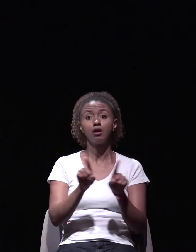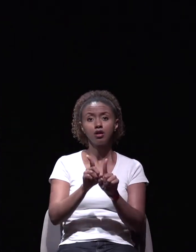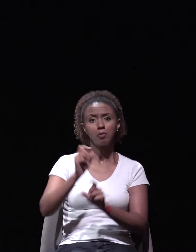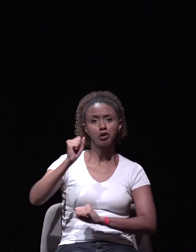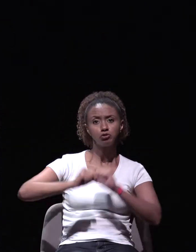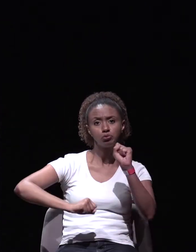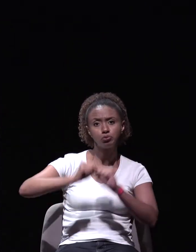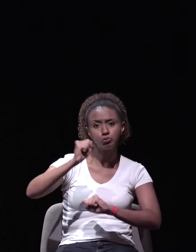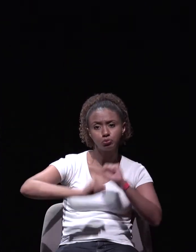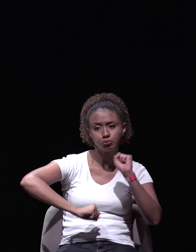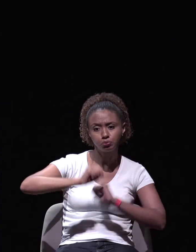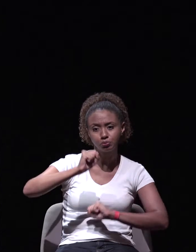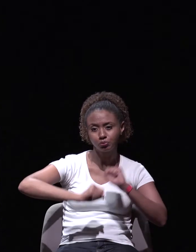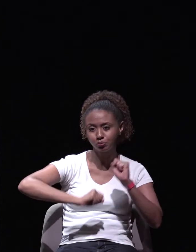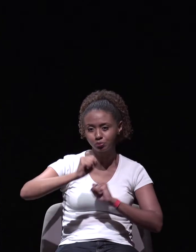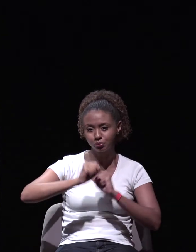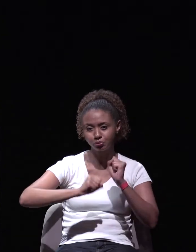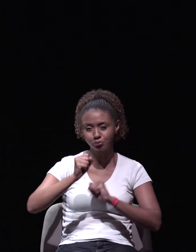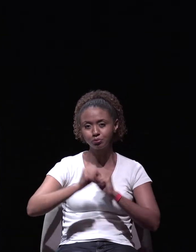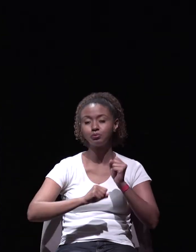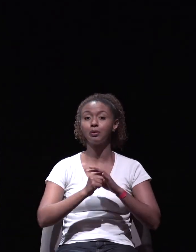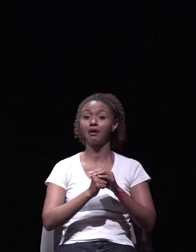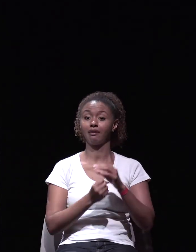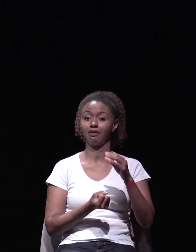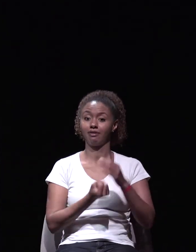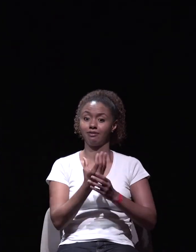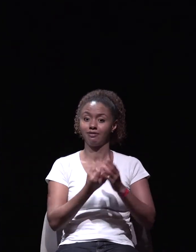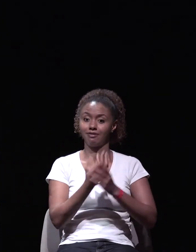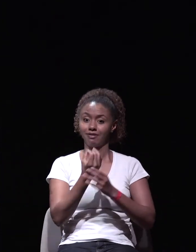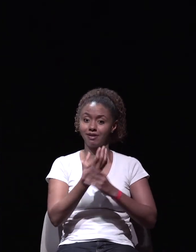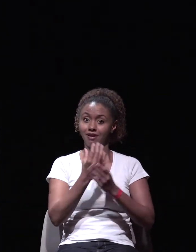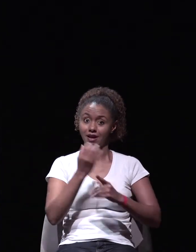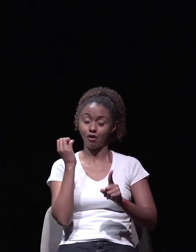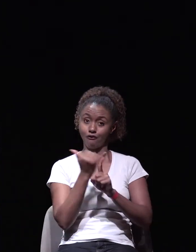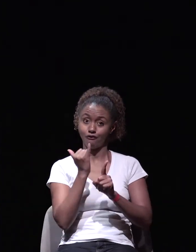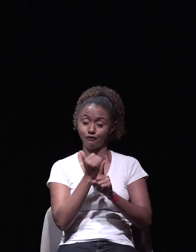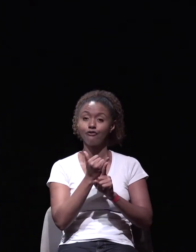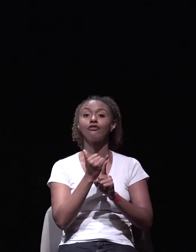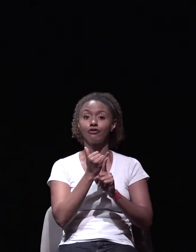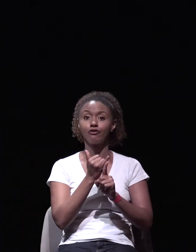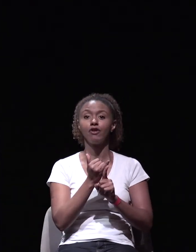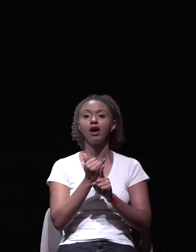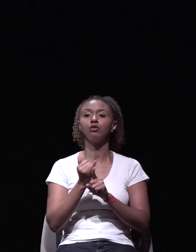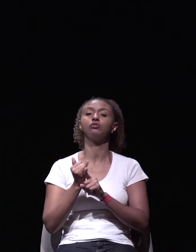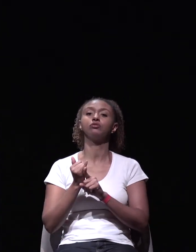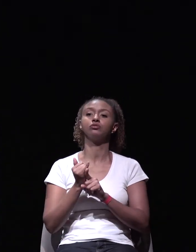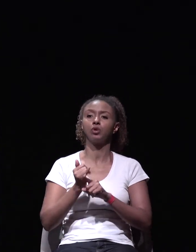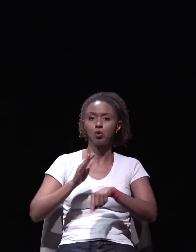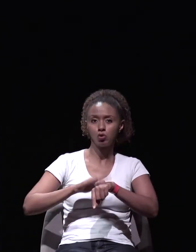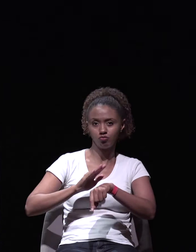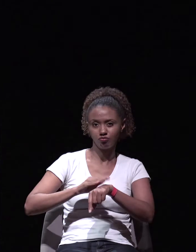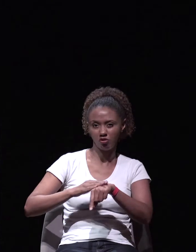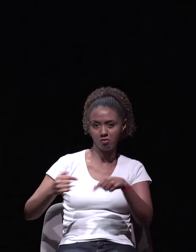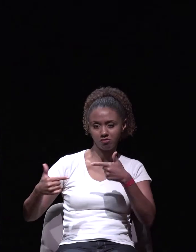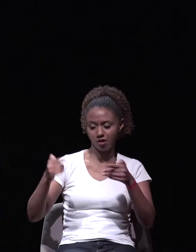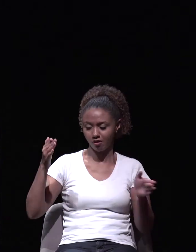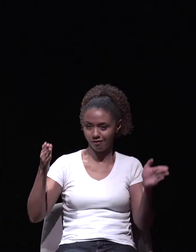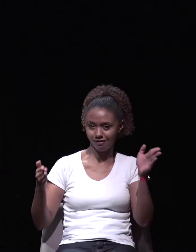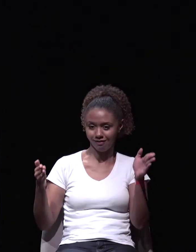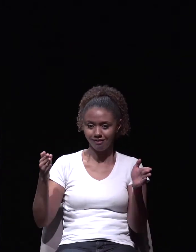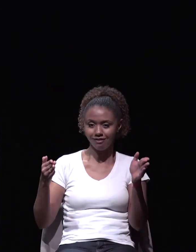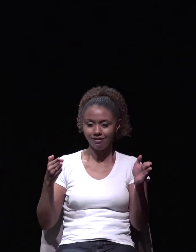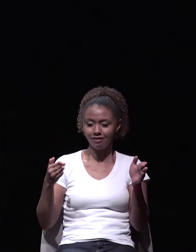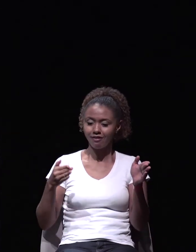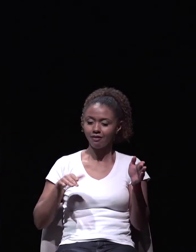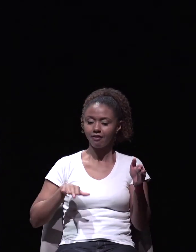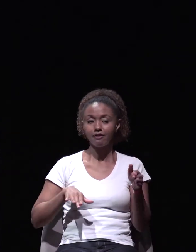né, que produzem essa matéria-prima do Melvin Edwards, vão, então, durante a guerra e no entre-guerras, absorver essa